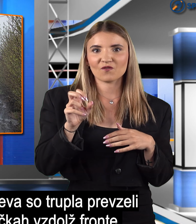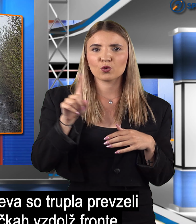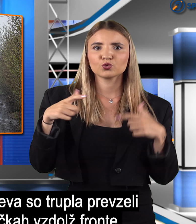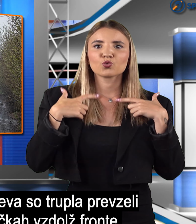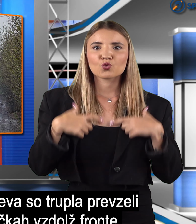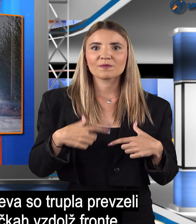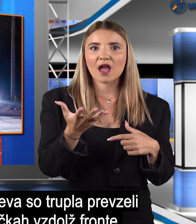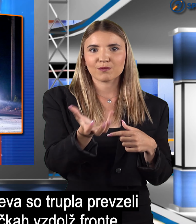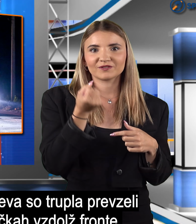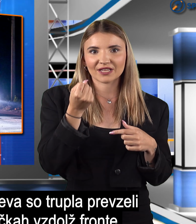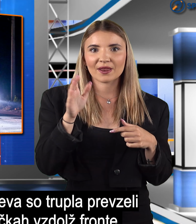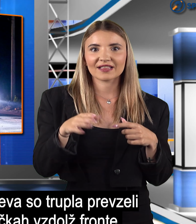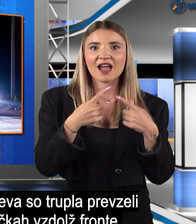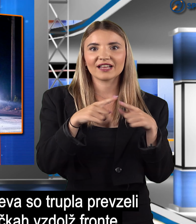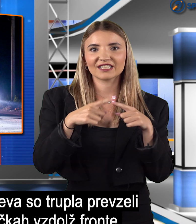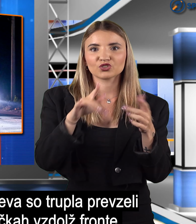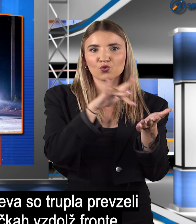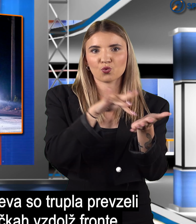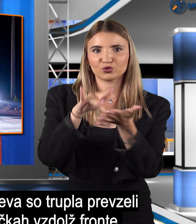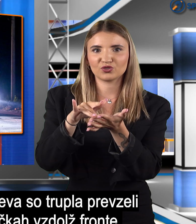trupla prevzeli na različnih točkah vzdolž fronte.